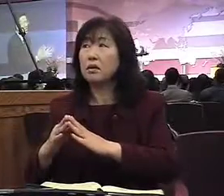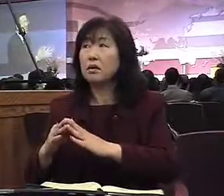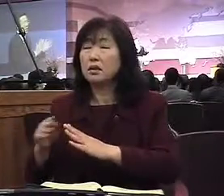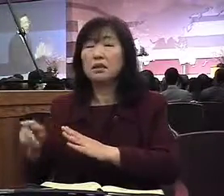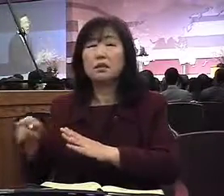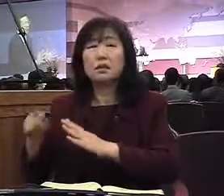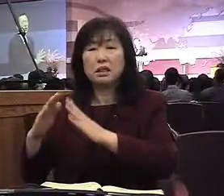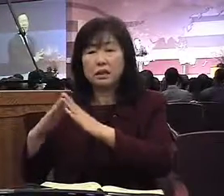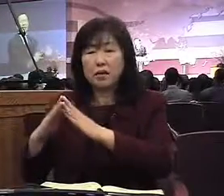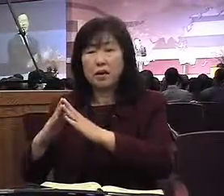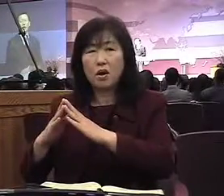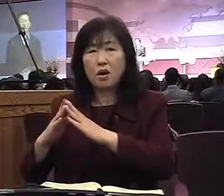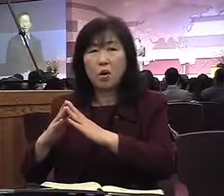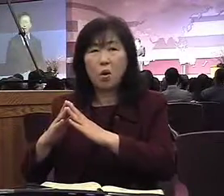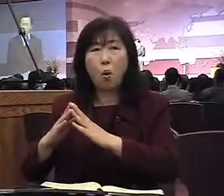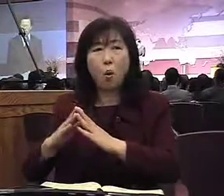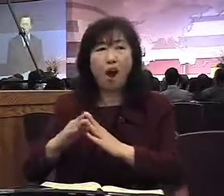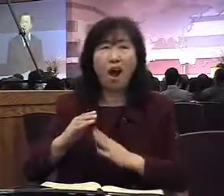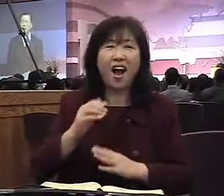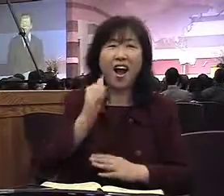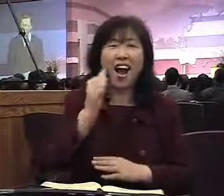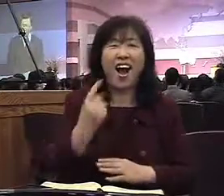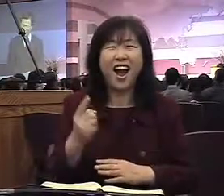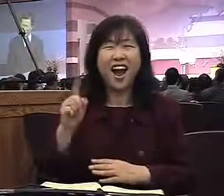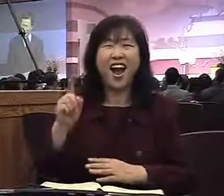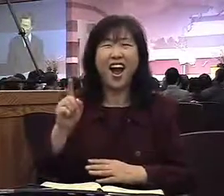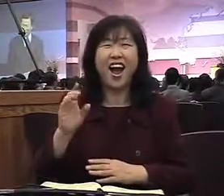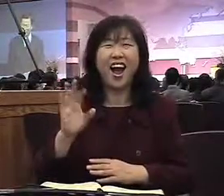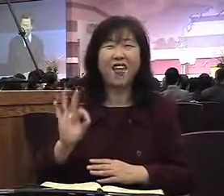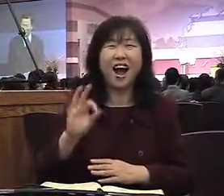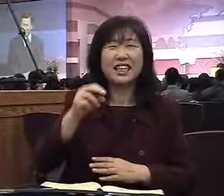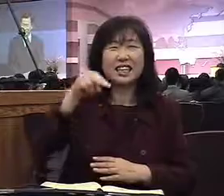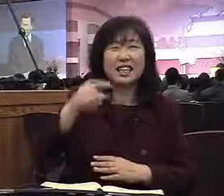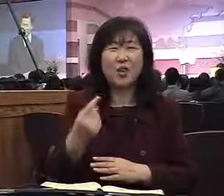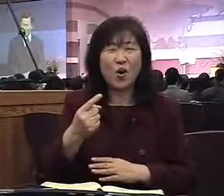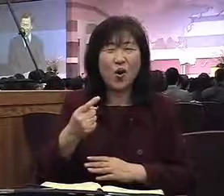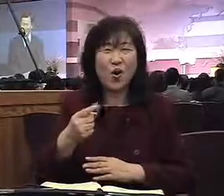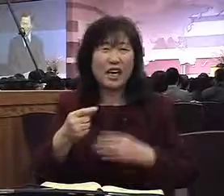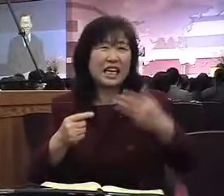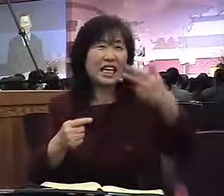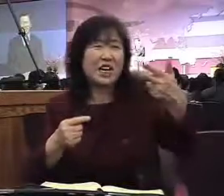그 집에 황소 7마리가 우리 밭을 쑥대봤습니다.